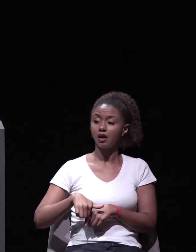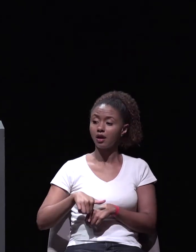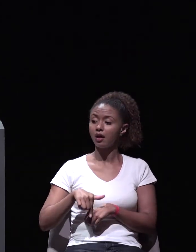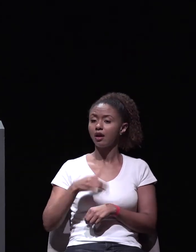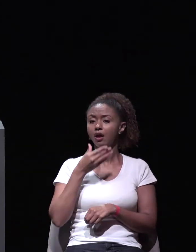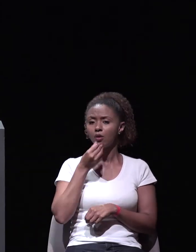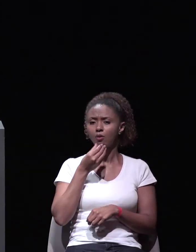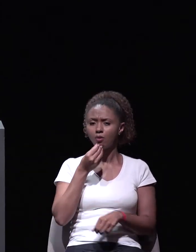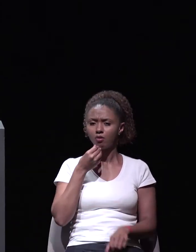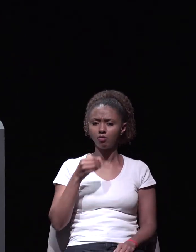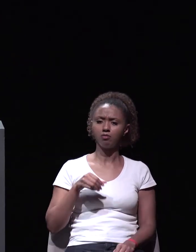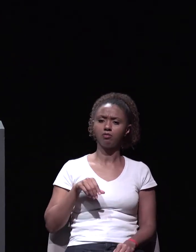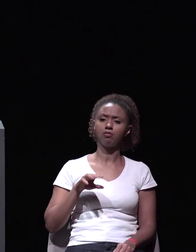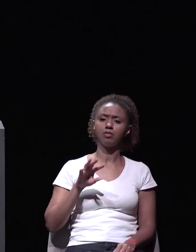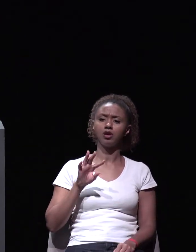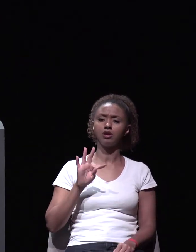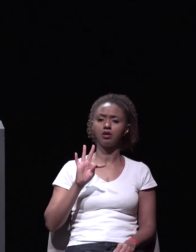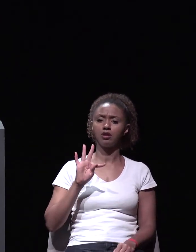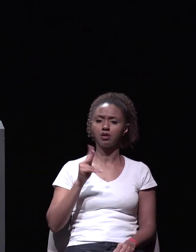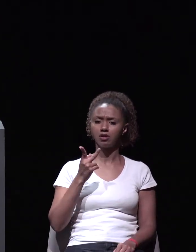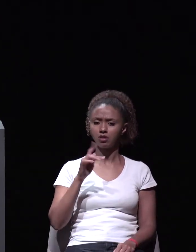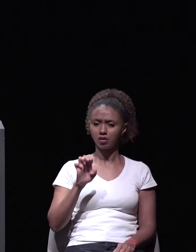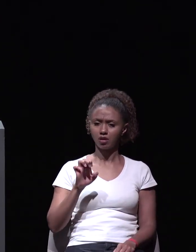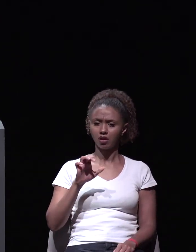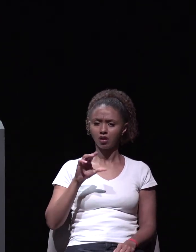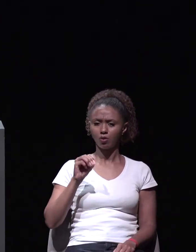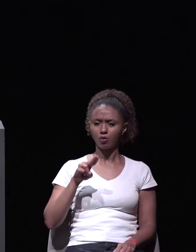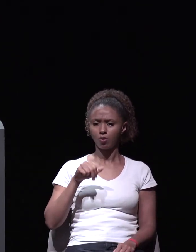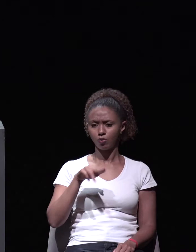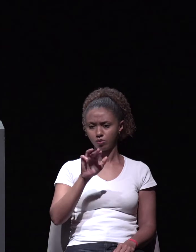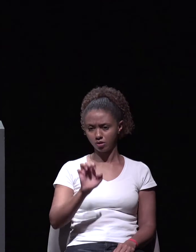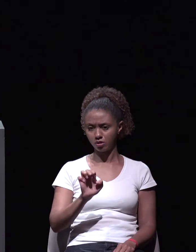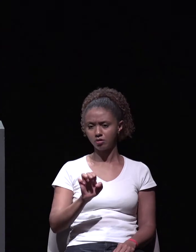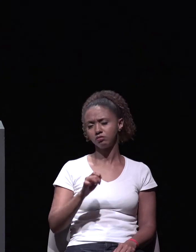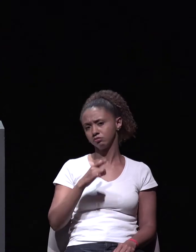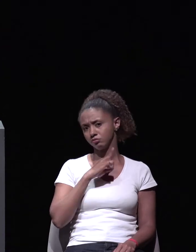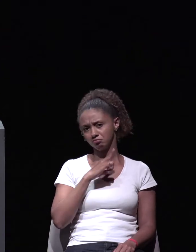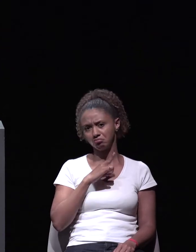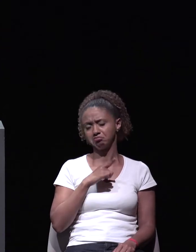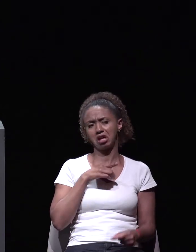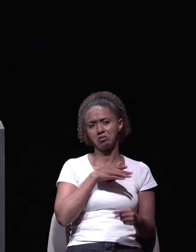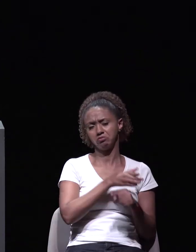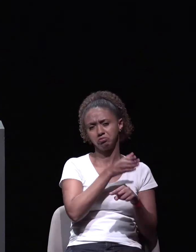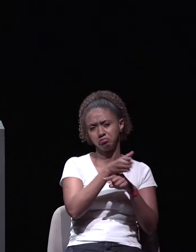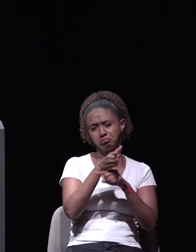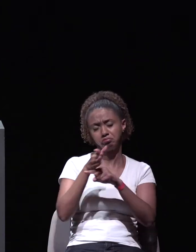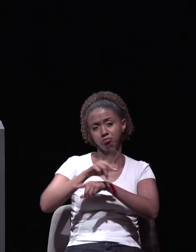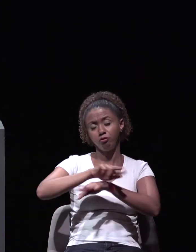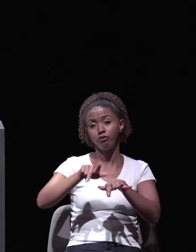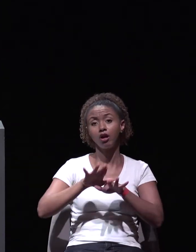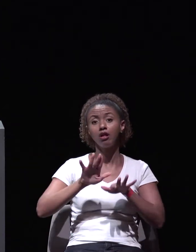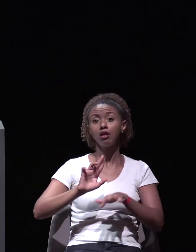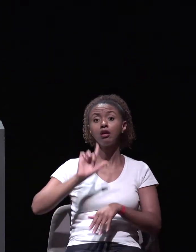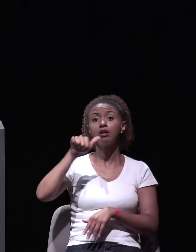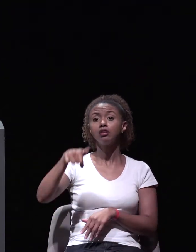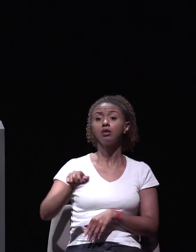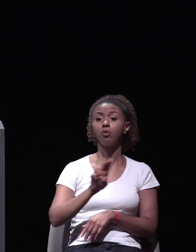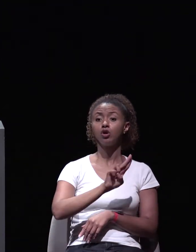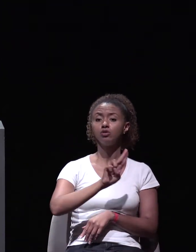né? E ele vai participar também dessa exposição e de várias outras, mas depois o seu nome vai